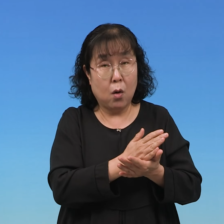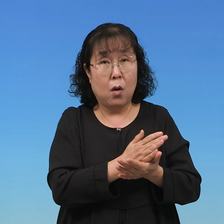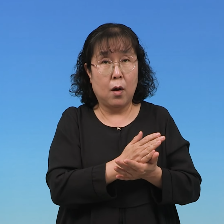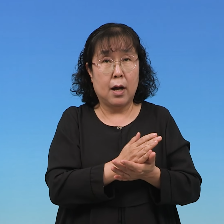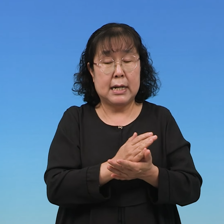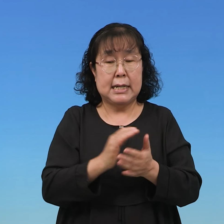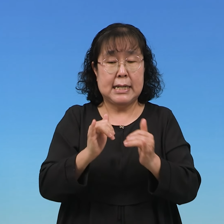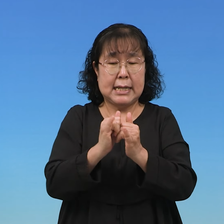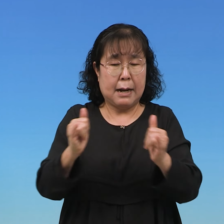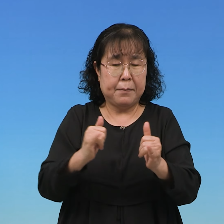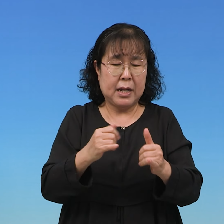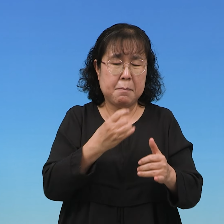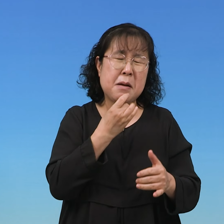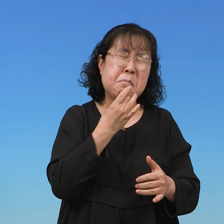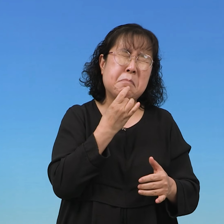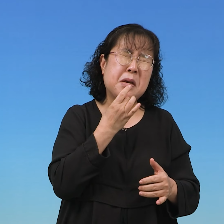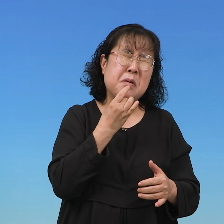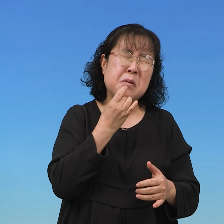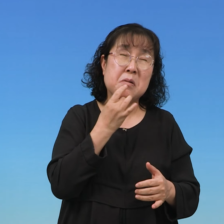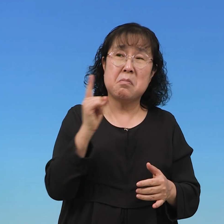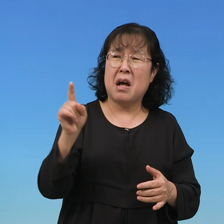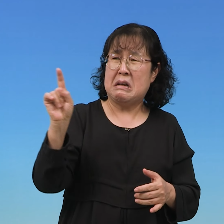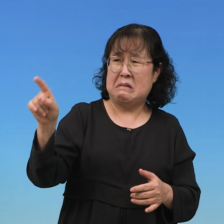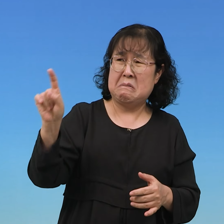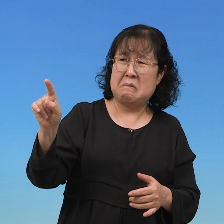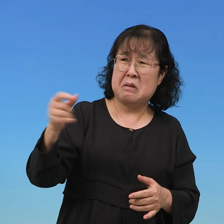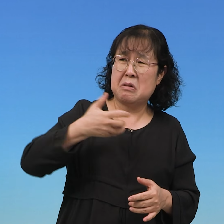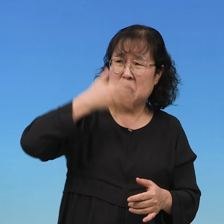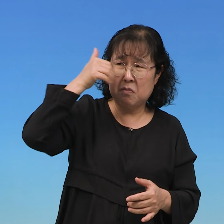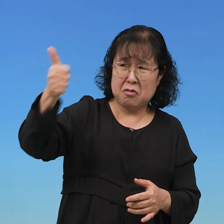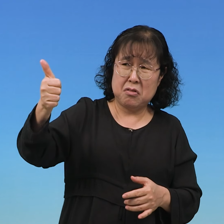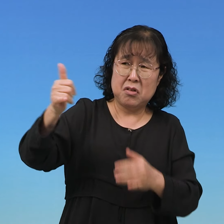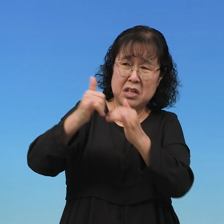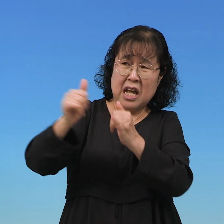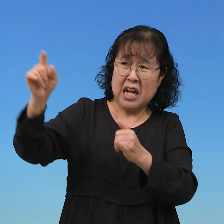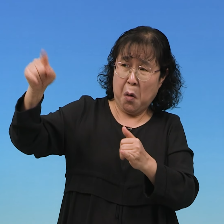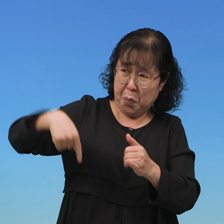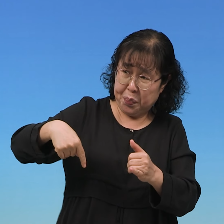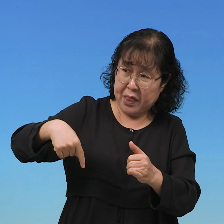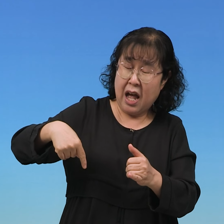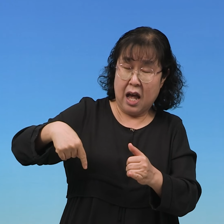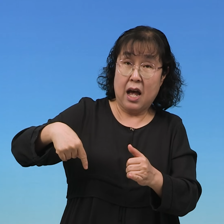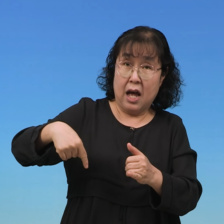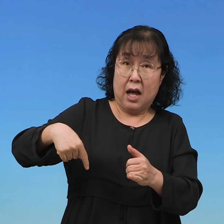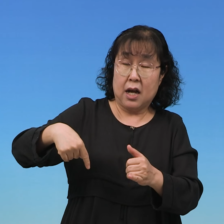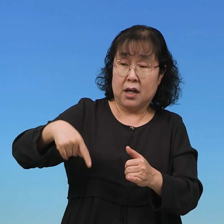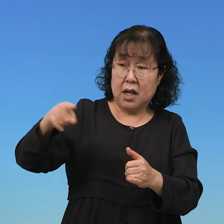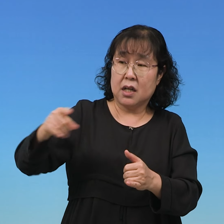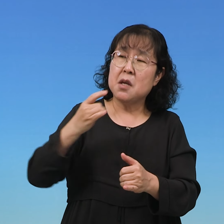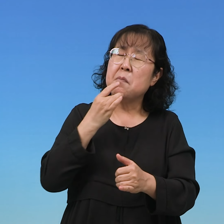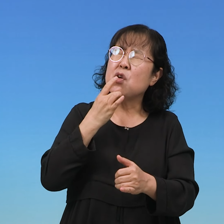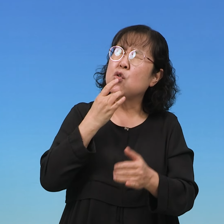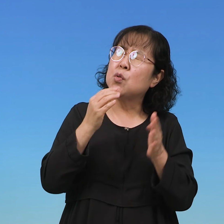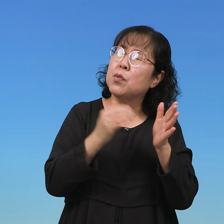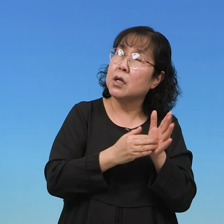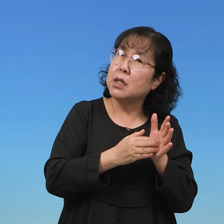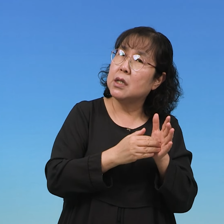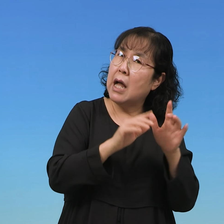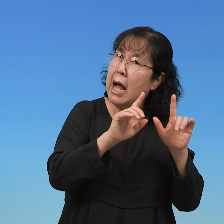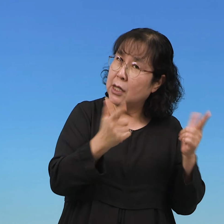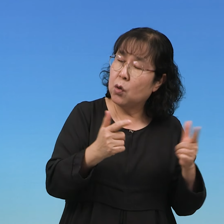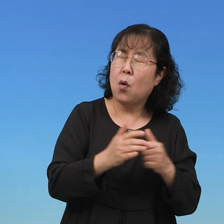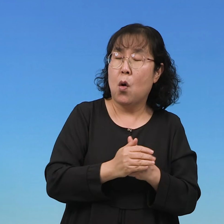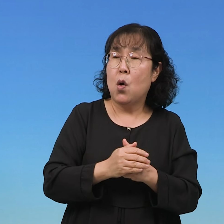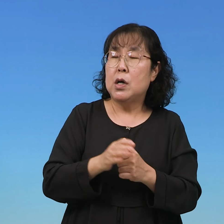정말 사람들이 비웃으면서 저 꿈꾸는 자가 오네, 이걸 우리가 구현해내는 인생이 되기 위해서는